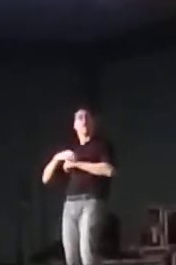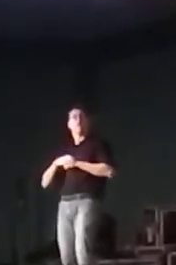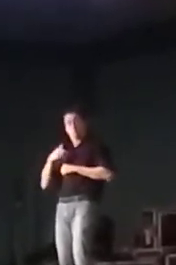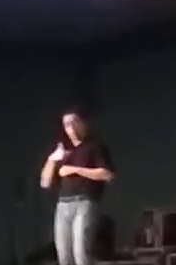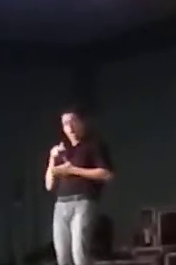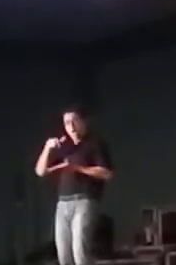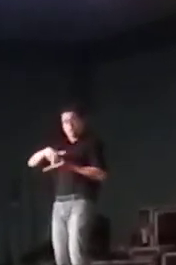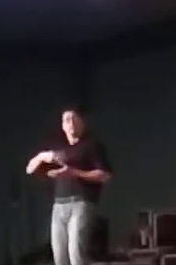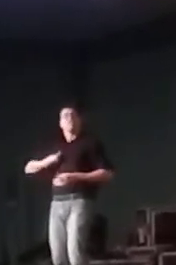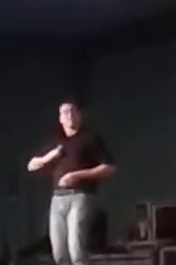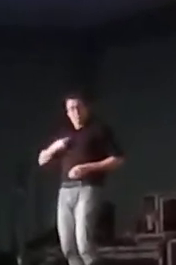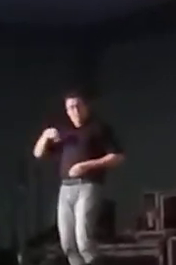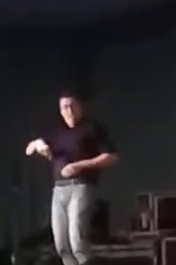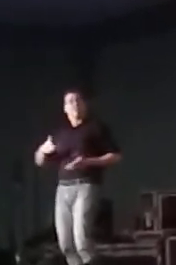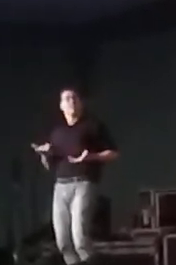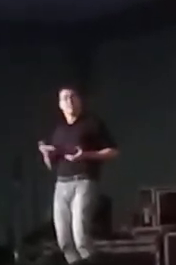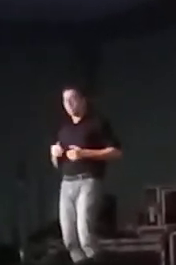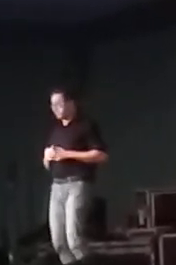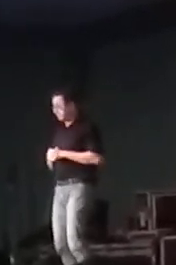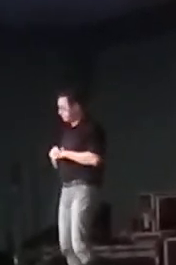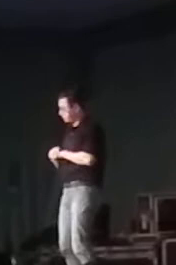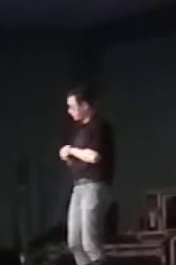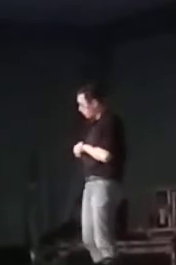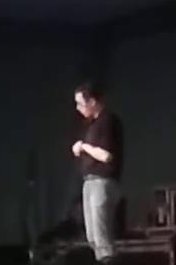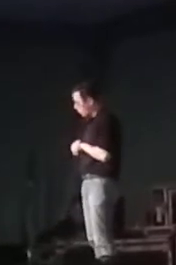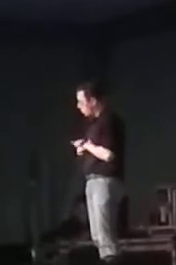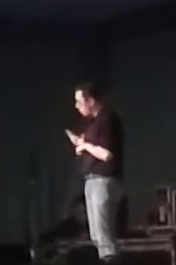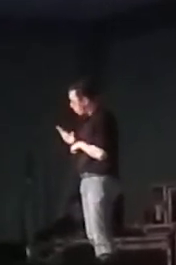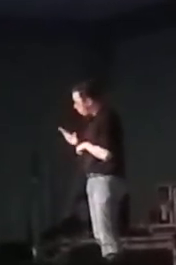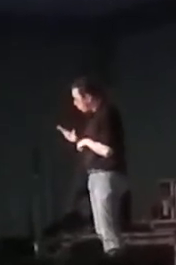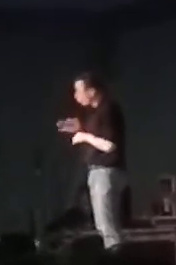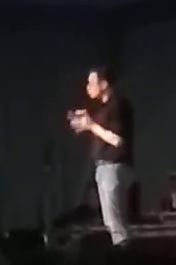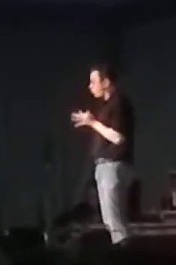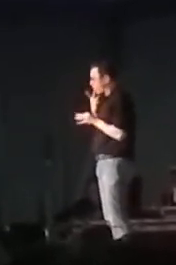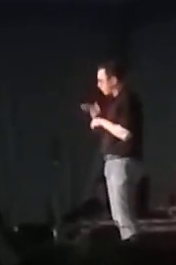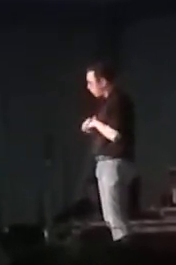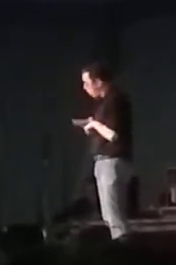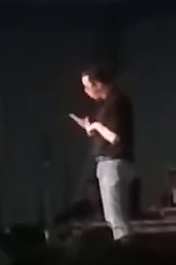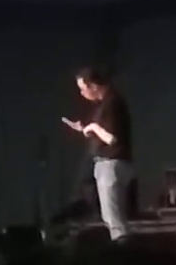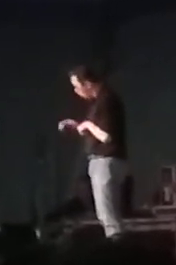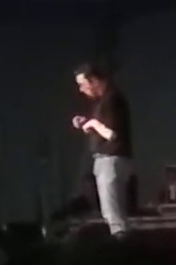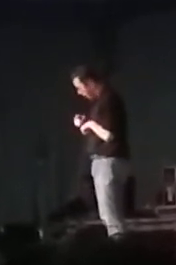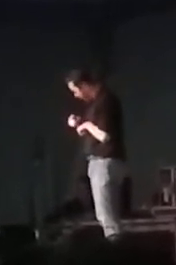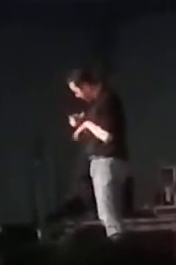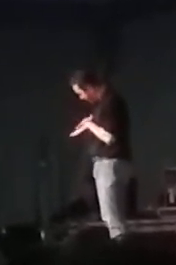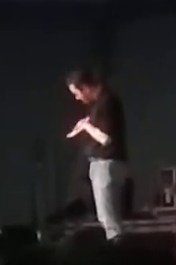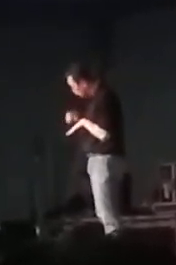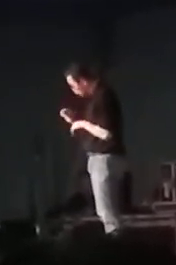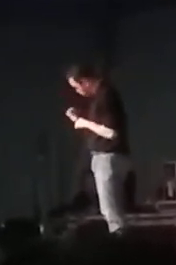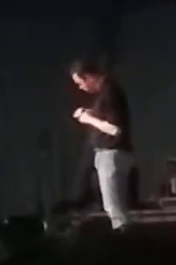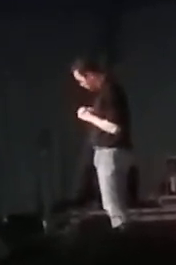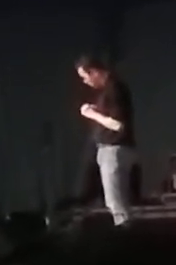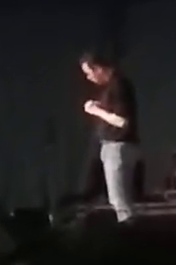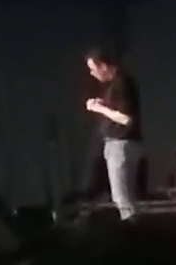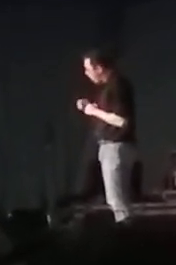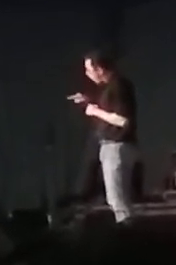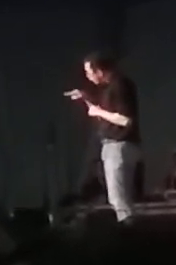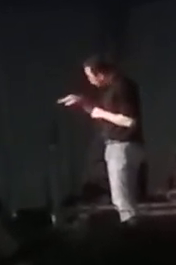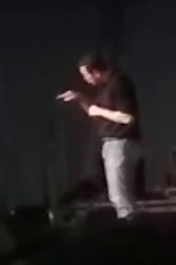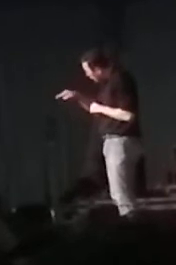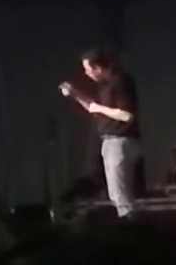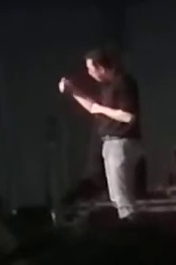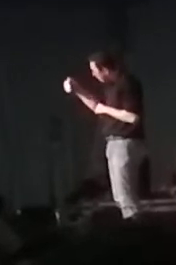aqui. Aí o juiz olhou para ela e falou, então vamos combinar? O que ela faz é o seguinte, depois que você vier acompanhar um caso